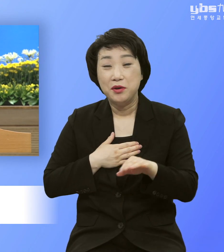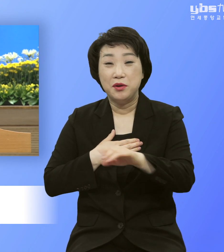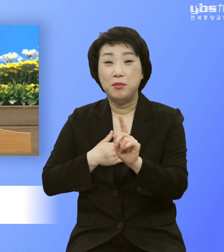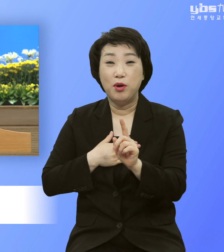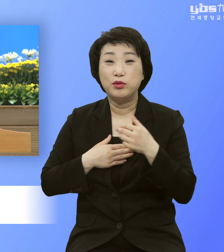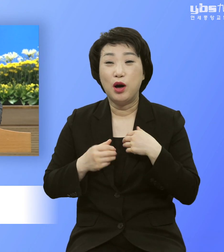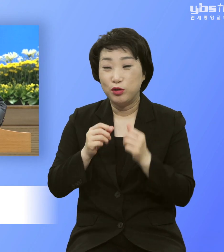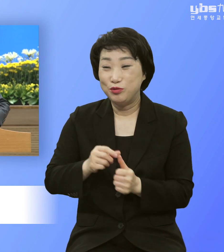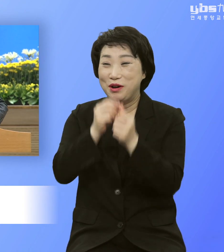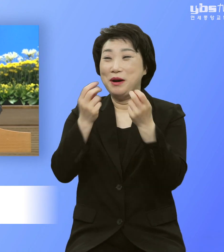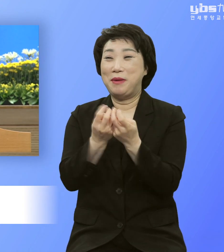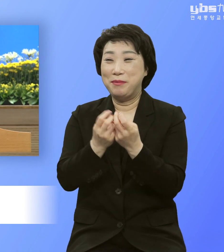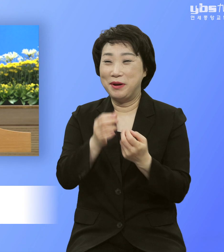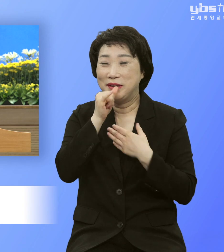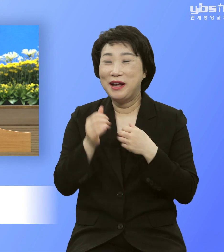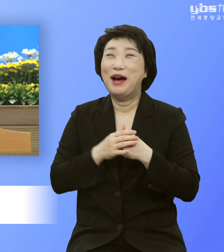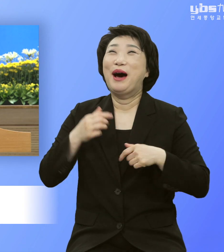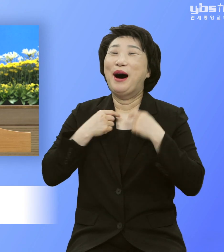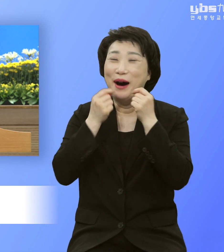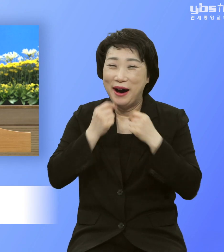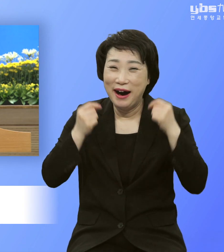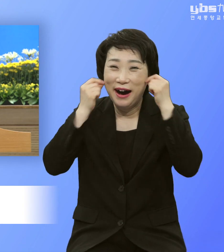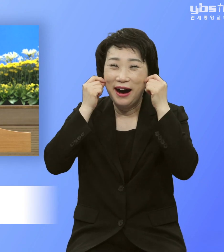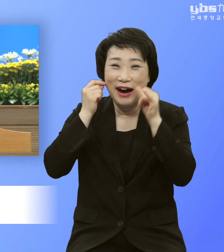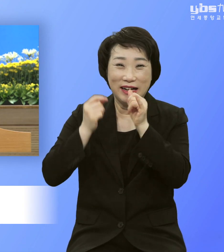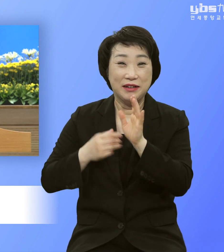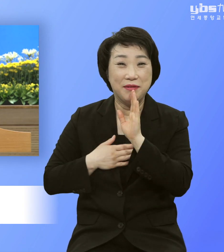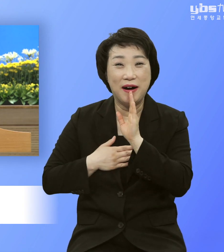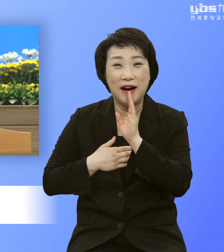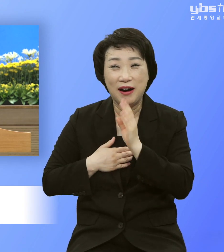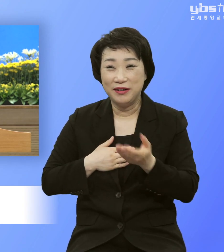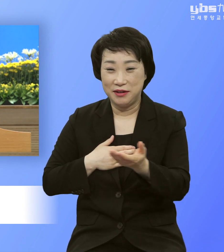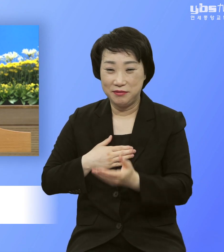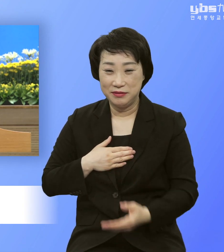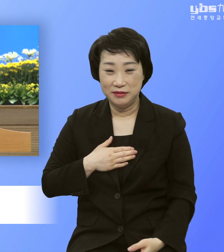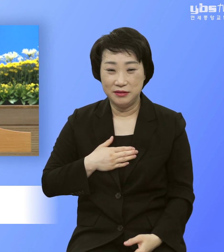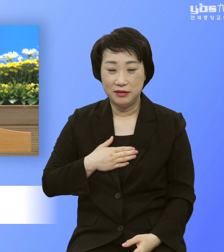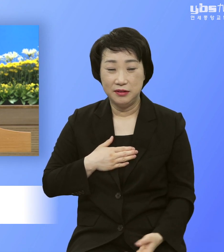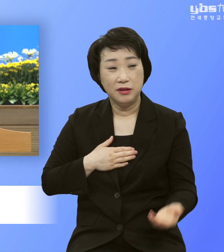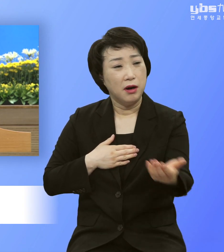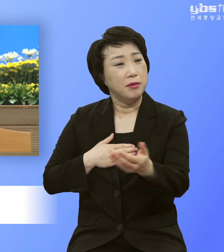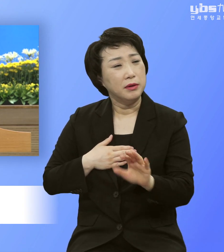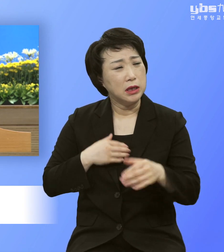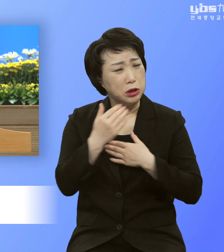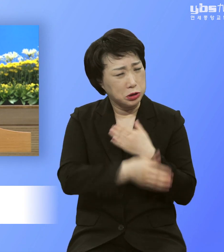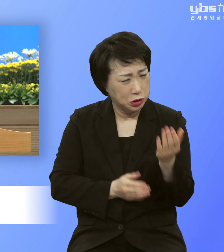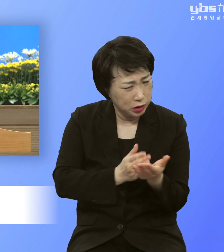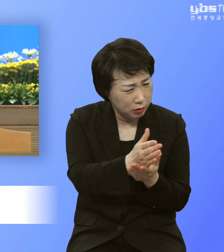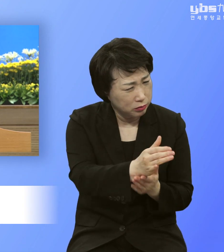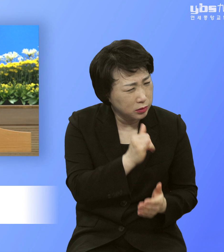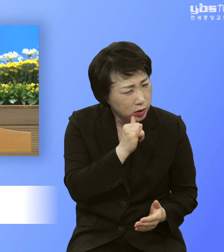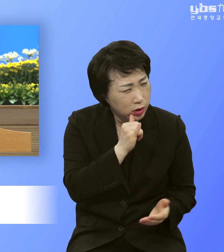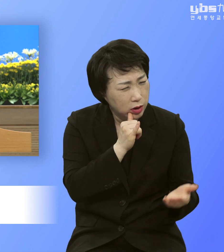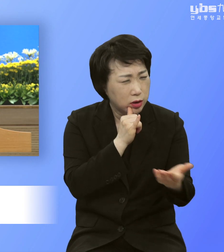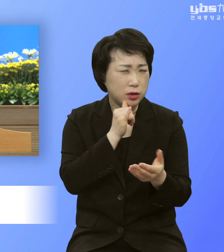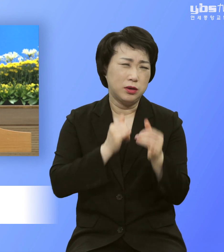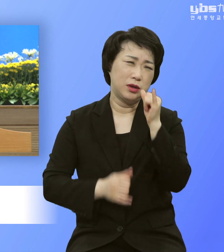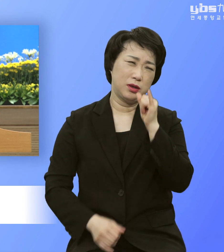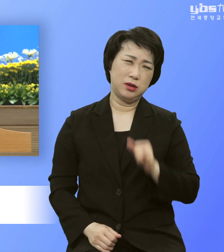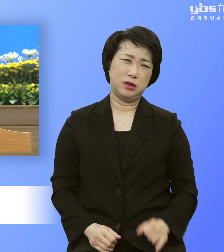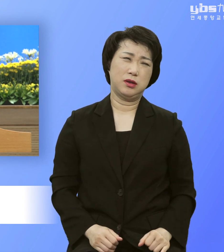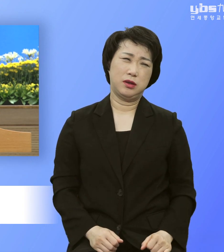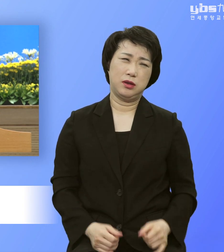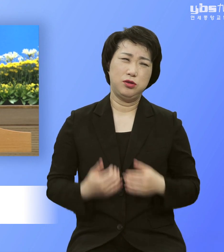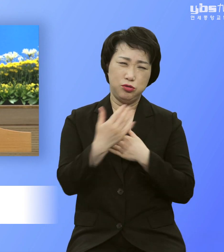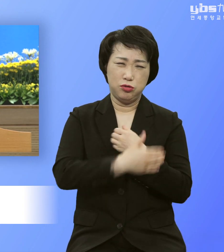나는 살 길이 열렸으니 기뻐해야 되지 않느냐. 근데 워낙 육으로 살기 때문에 그